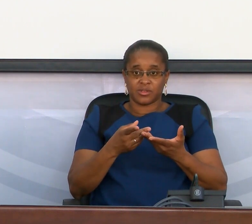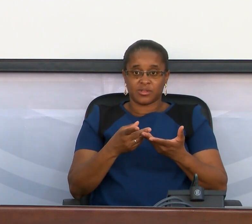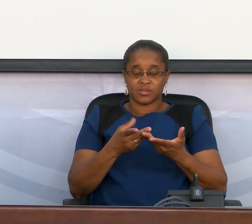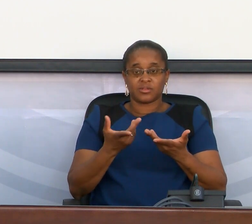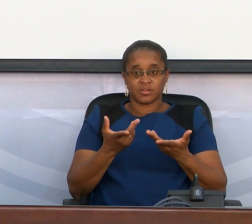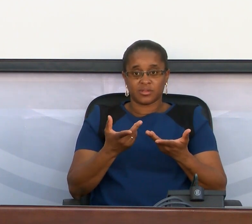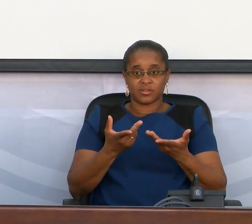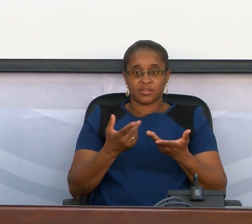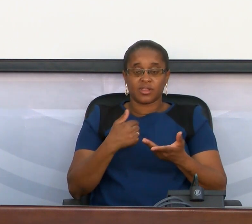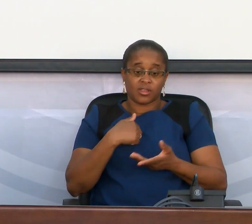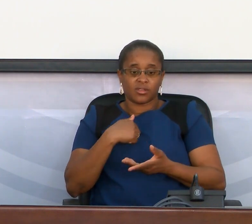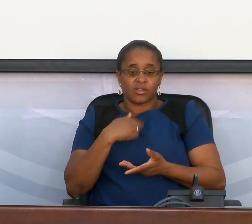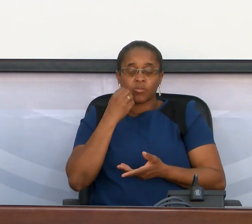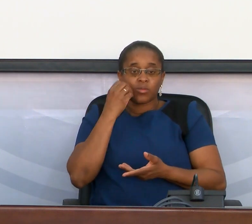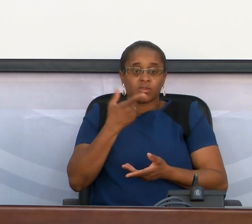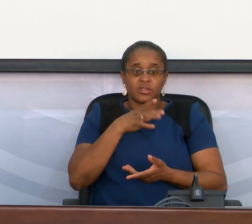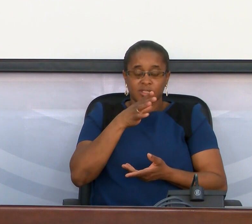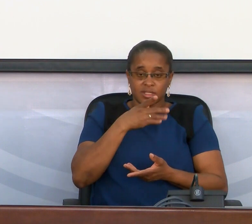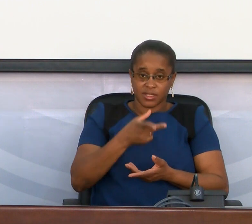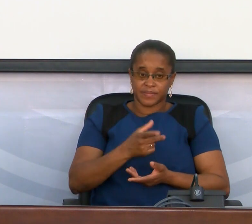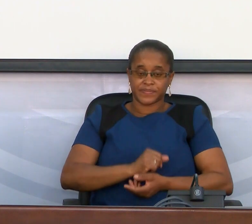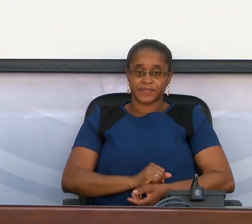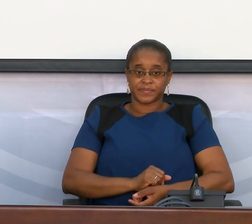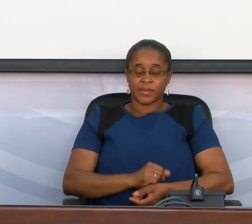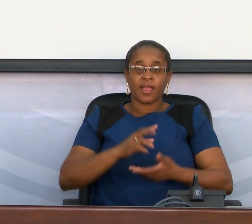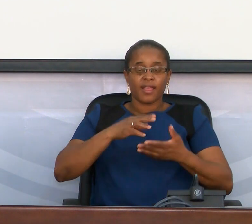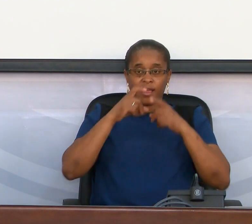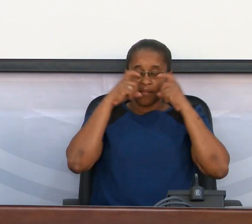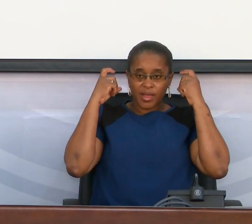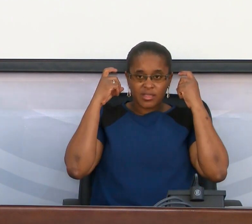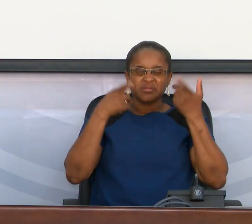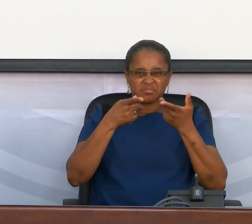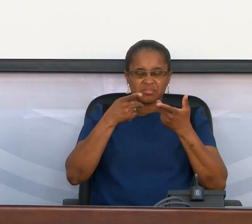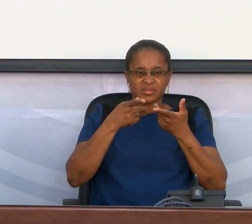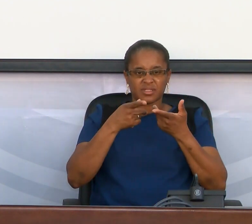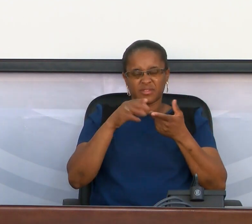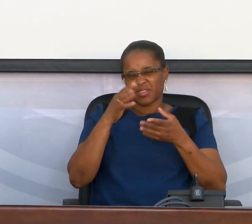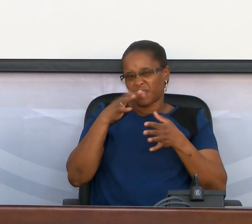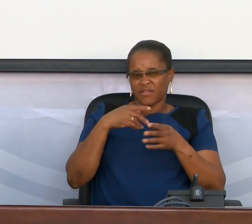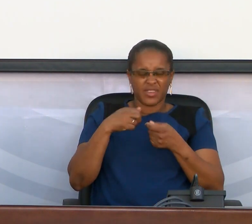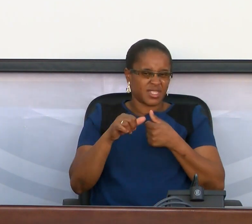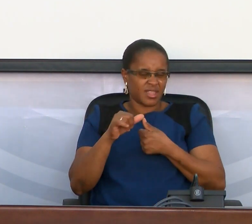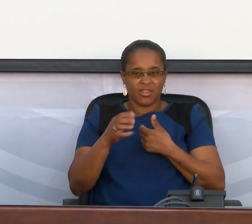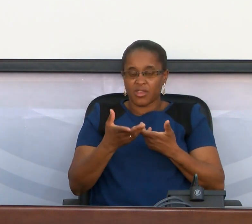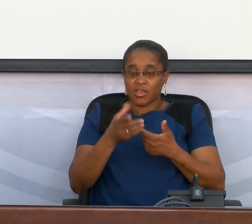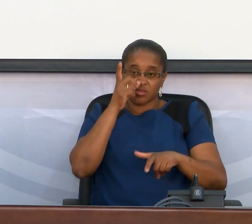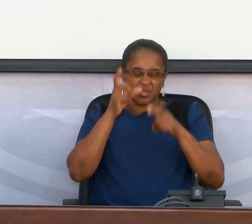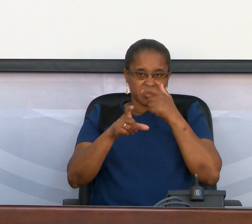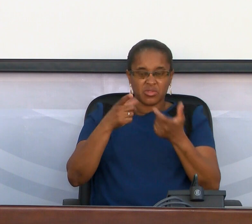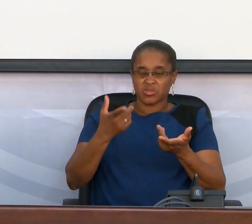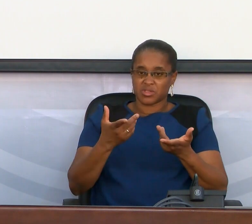de como é que eu hei de dizer? A máscara incomoda, não é? As pessoas terão